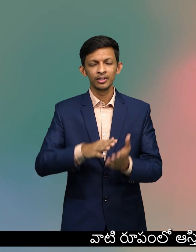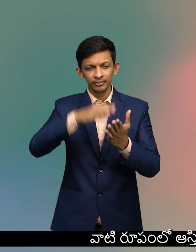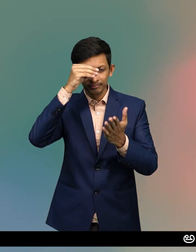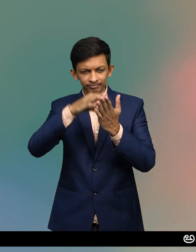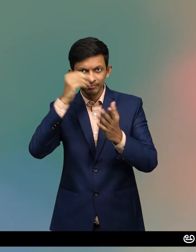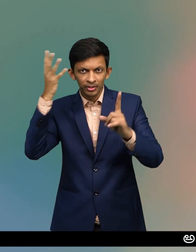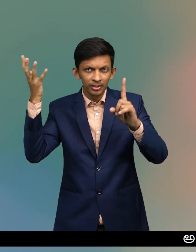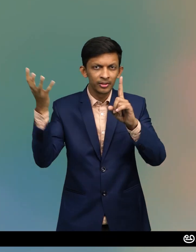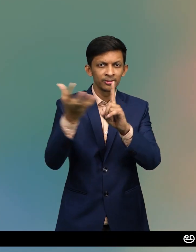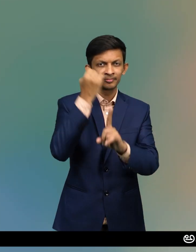అభ్యాస ఫలితాలు.